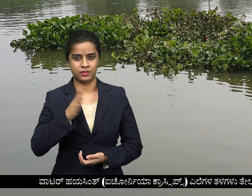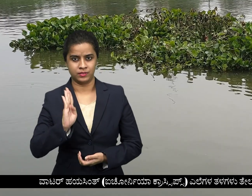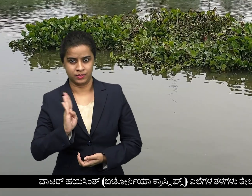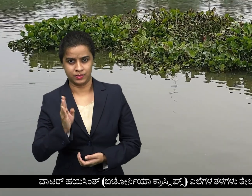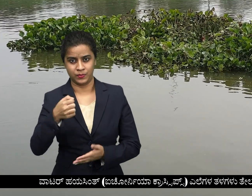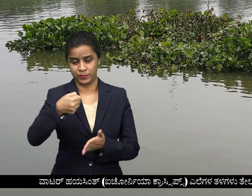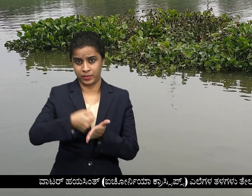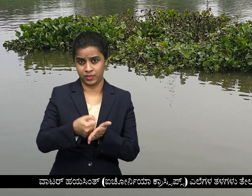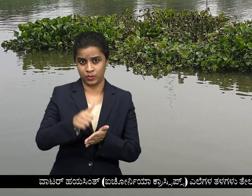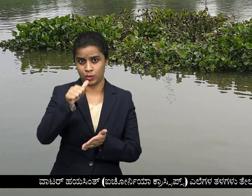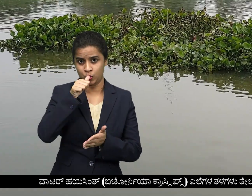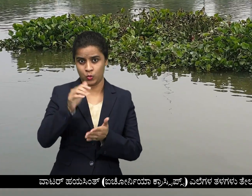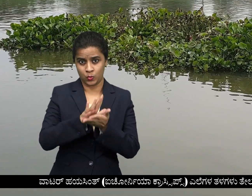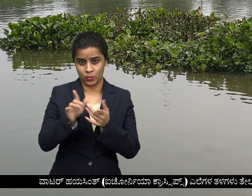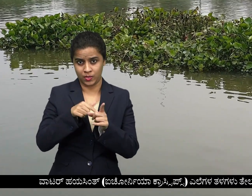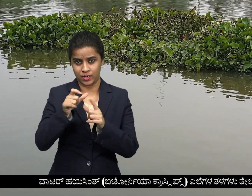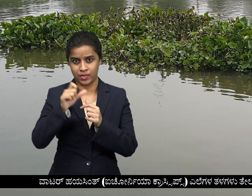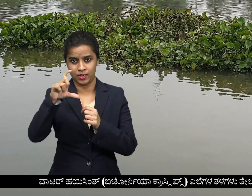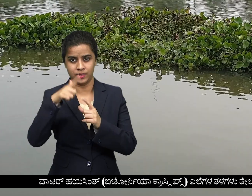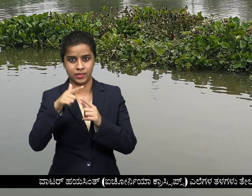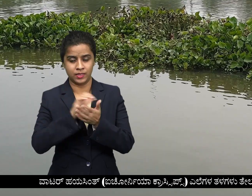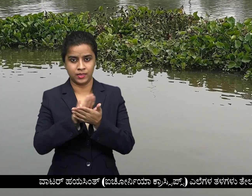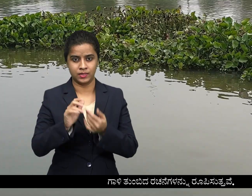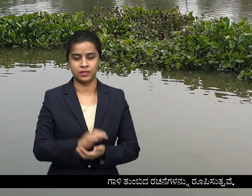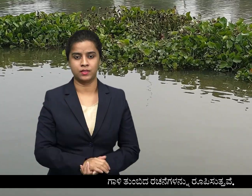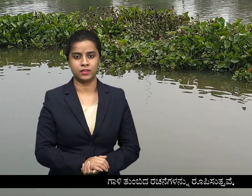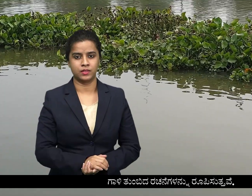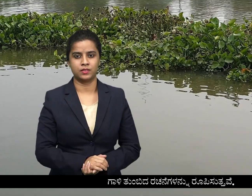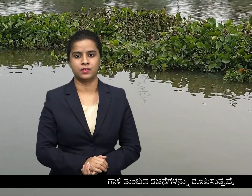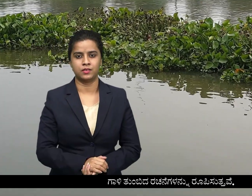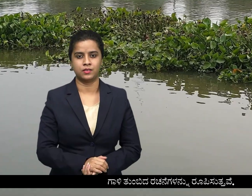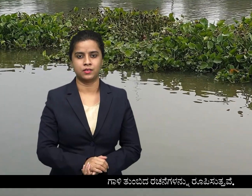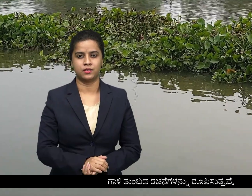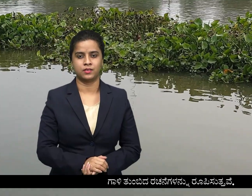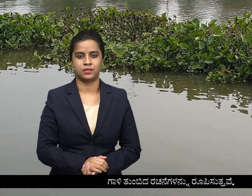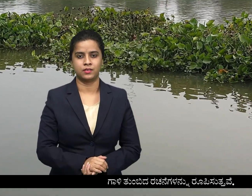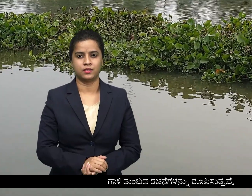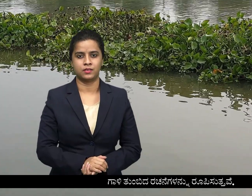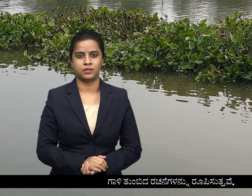ವಾಟರ್ ಹಯಸಿಂತ್ ಎಲೆಗಳ ತಳಗಳು ತೇಲುವಂತೆ ಮಾಡಲು ಗಾಳಿ ತುಂಬಿದ ರಚನೆಗಳನ್ನ ರೂಪಿಸುತ್ತೆ.